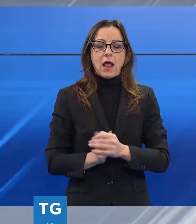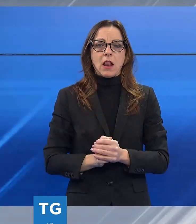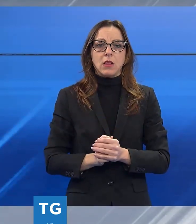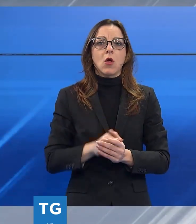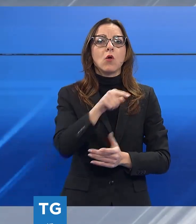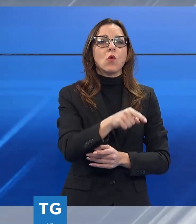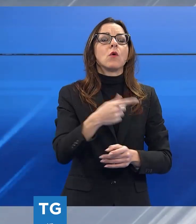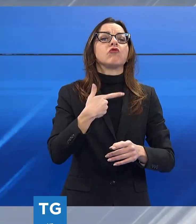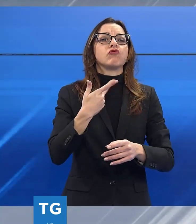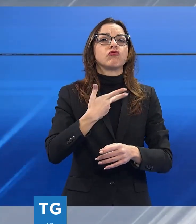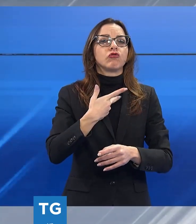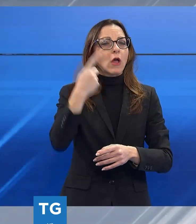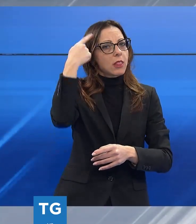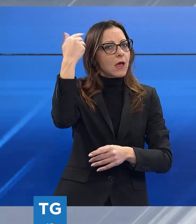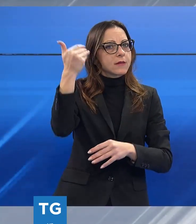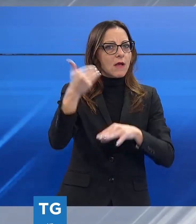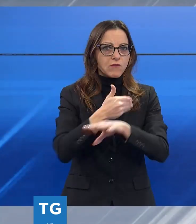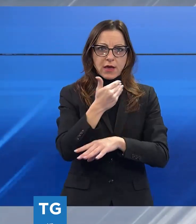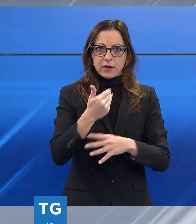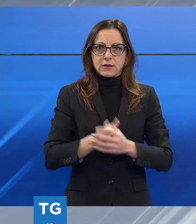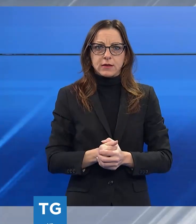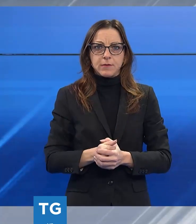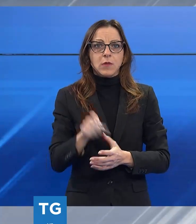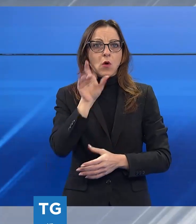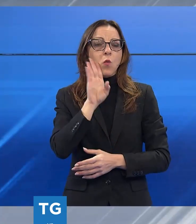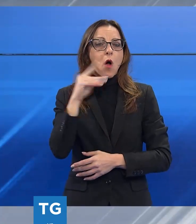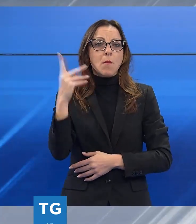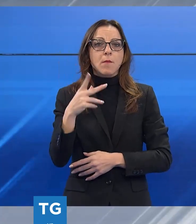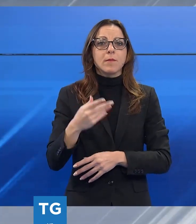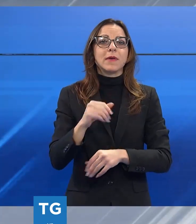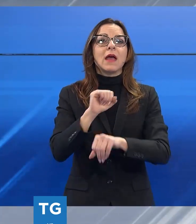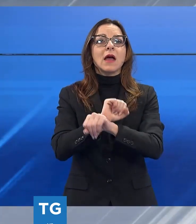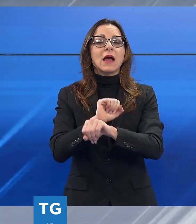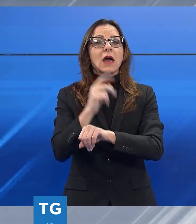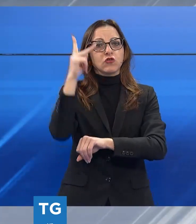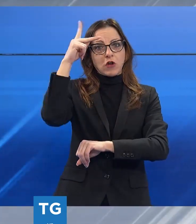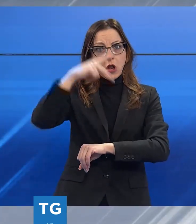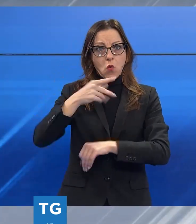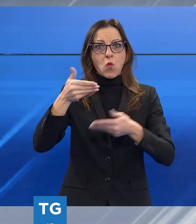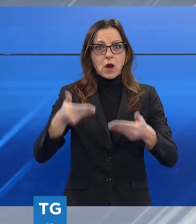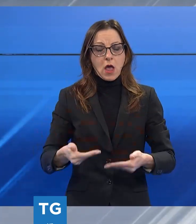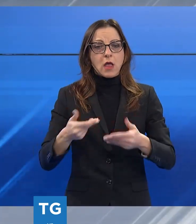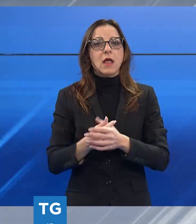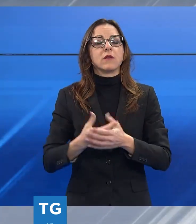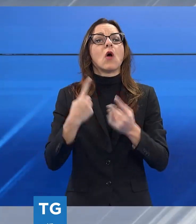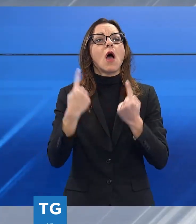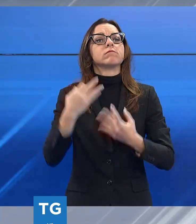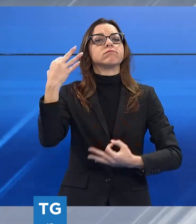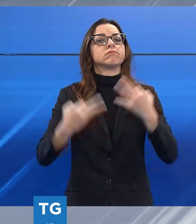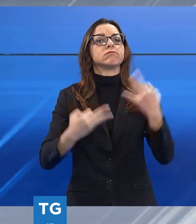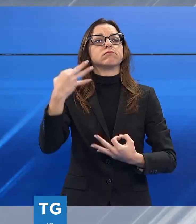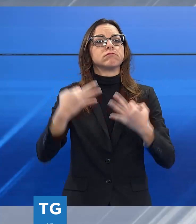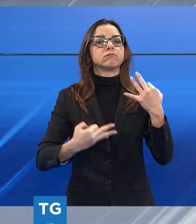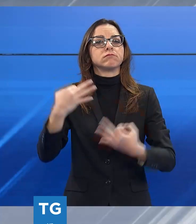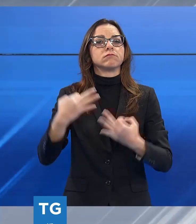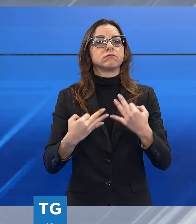sono aperte le porte del carcere di Lucca, in attesa che le autorità giudiziarie competenti giudichino la responsabilità del